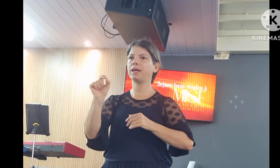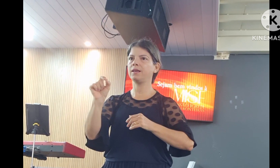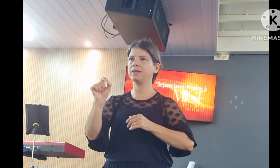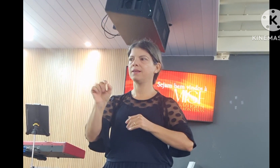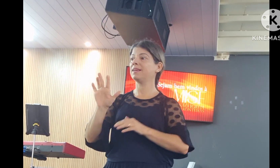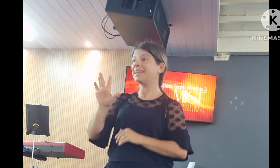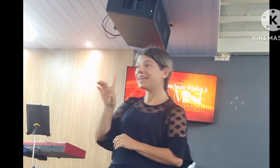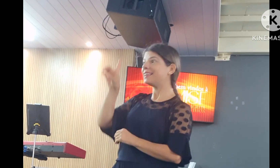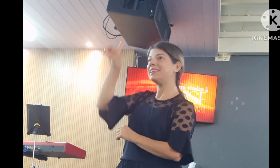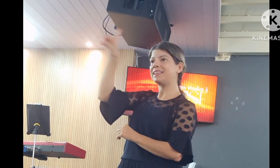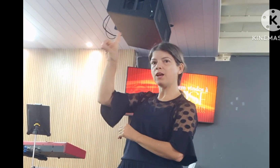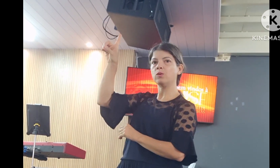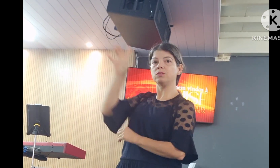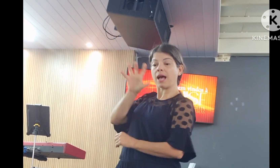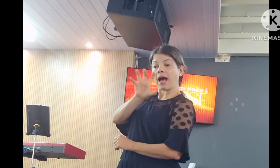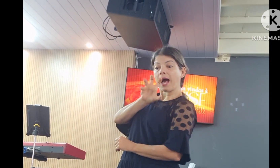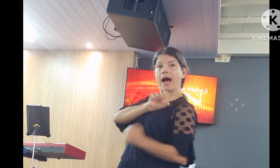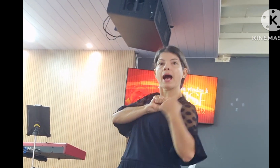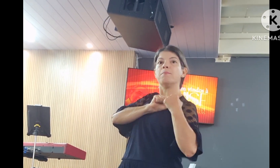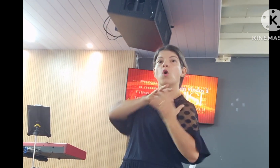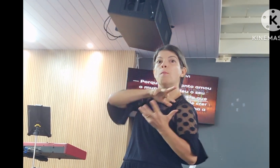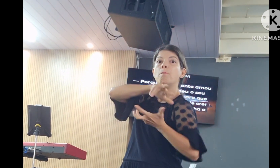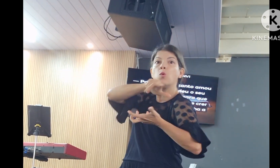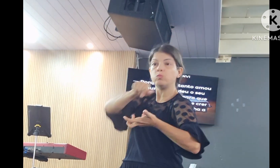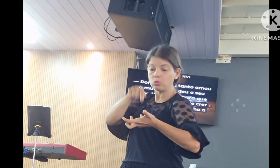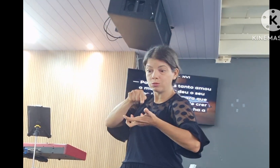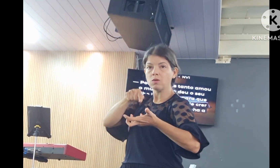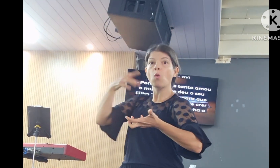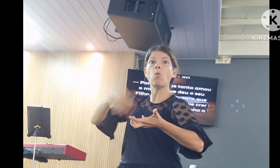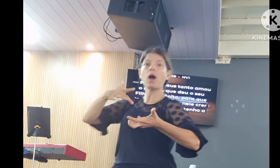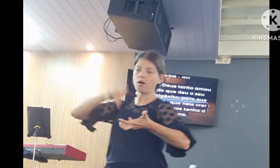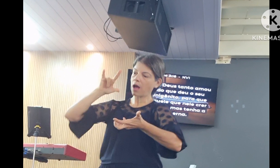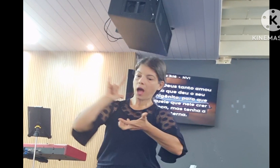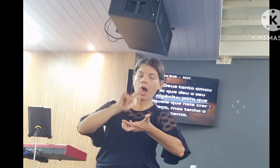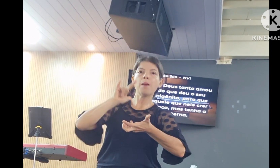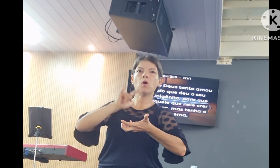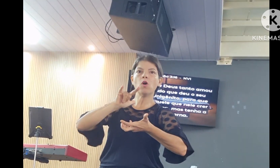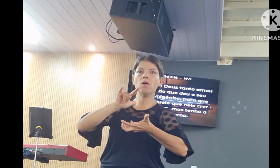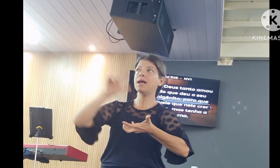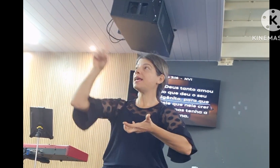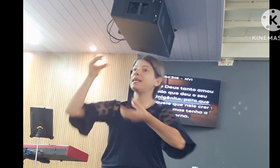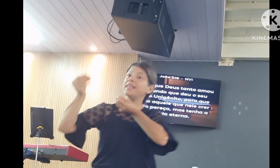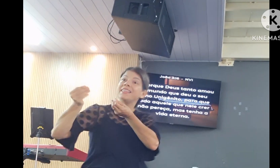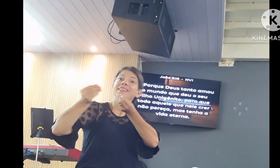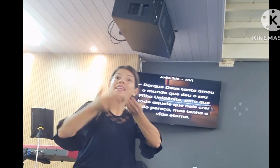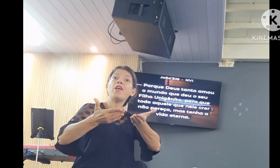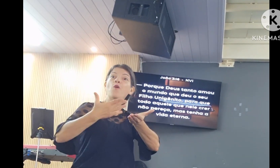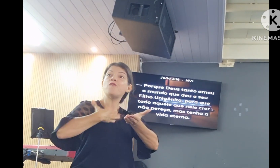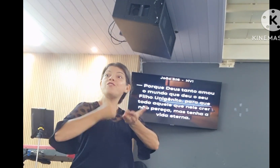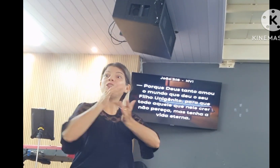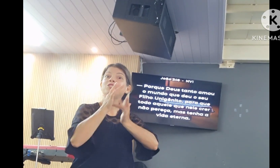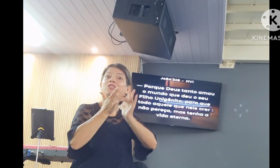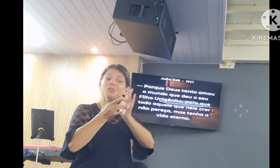porque Deus amou o mundo de tal maneira que deu o seu Filho unigênito, para